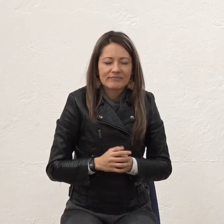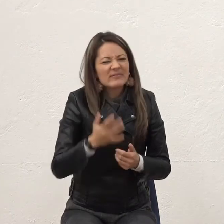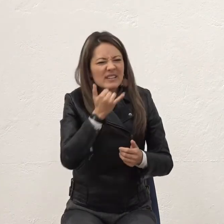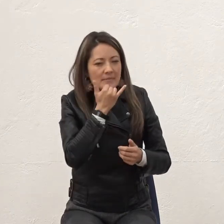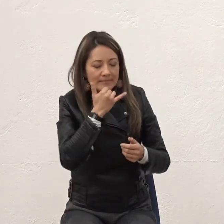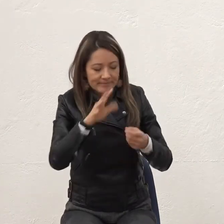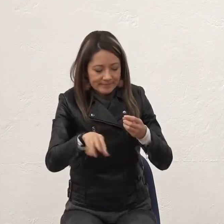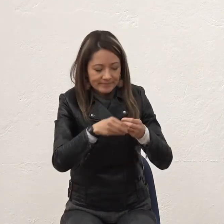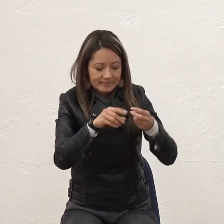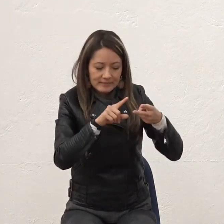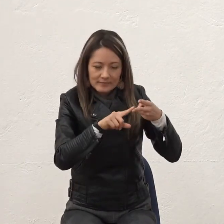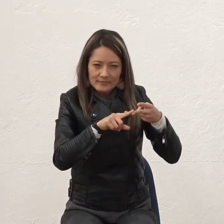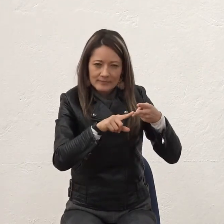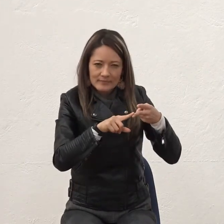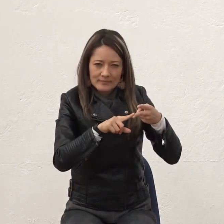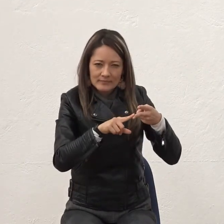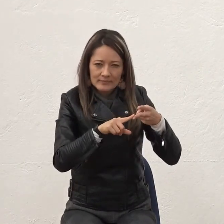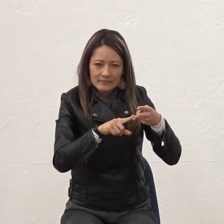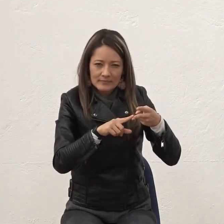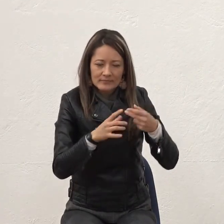pasó?